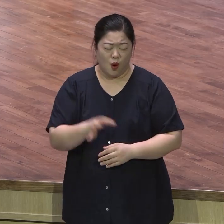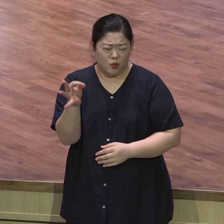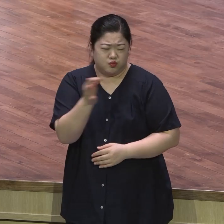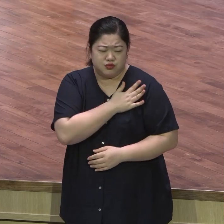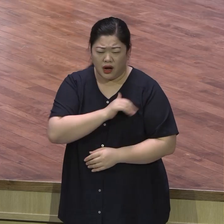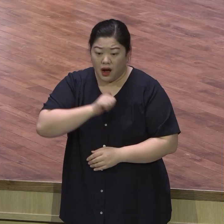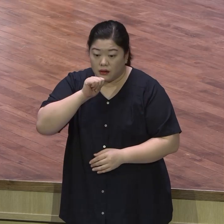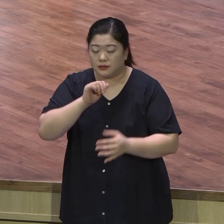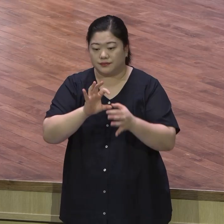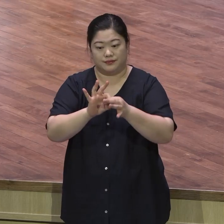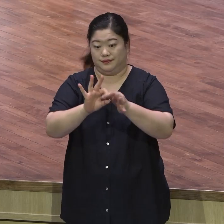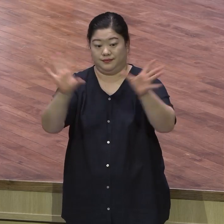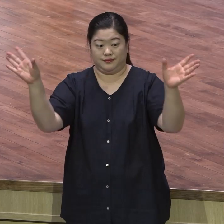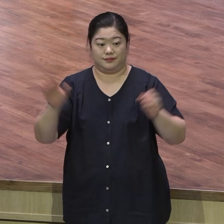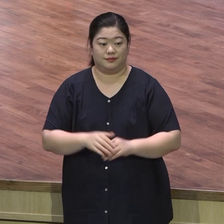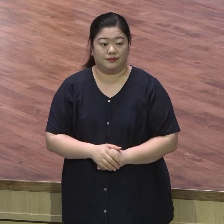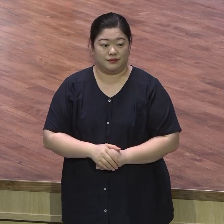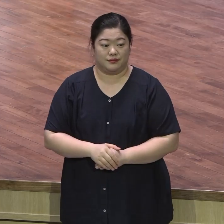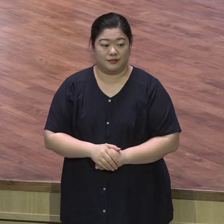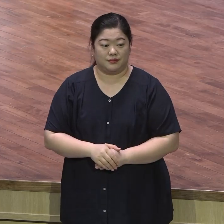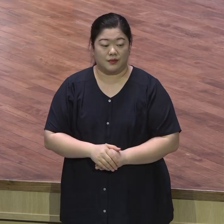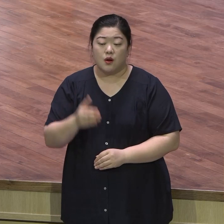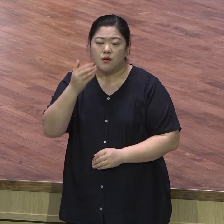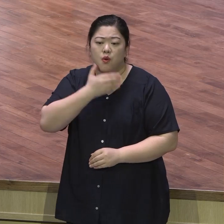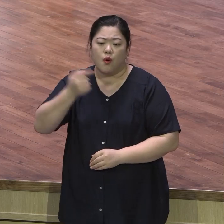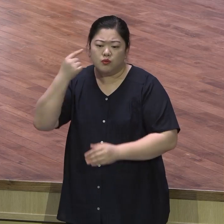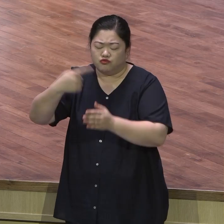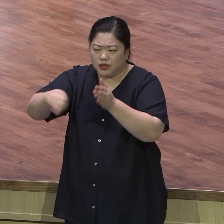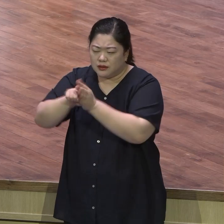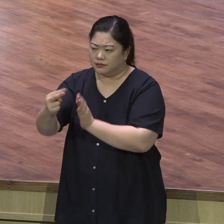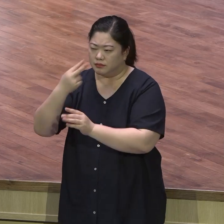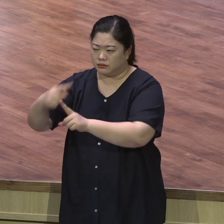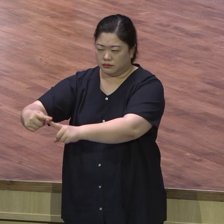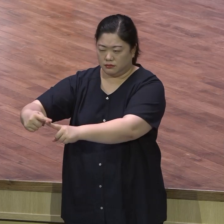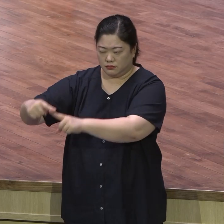보실 때 바울처럼 생명권 올인 정말 믿냐?